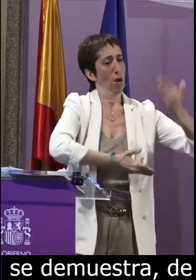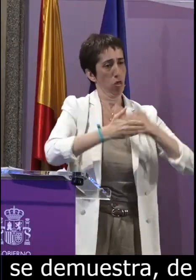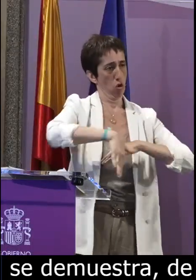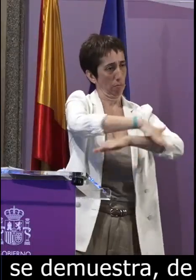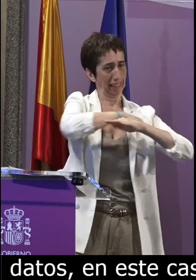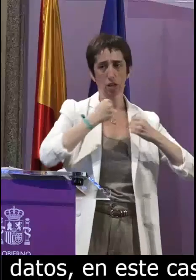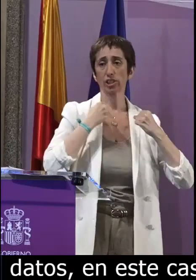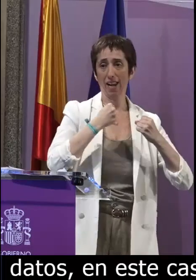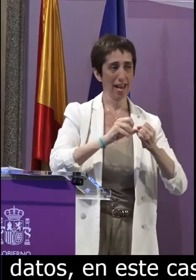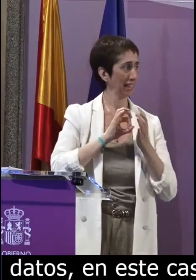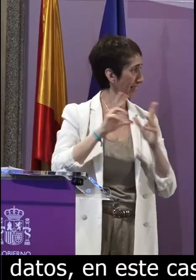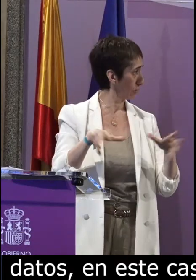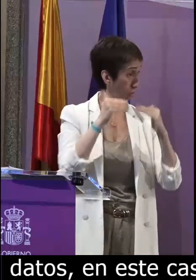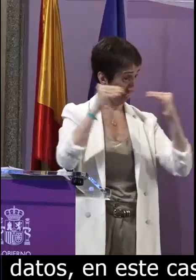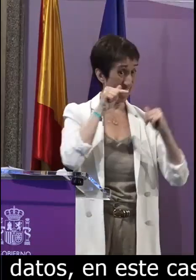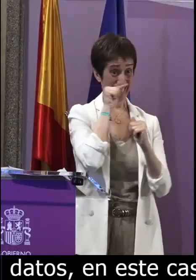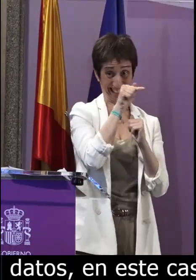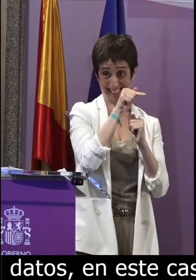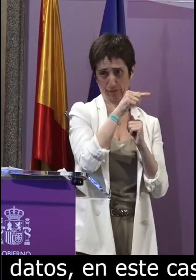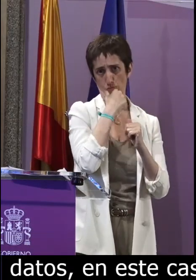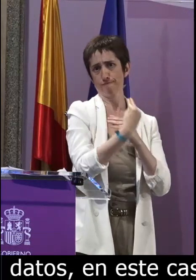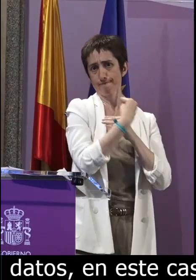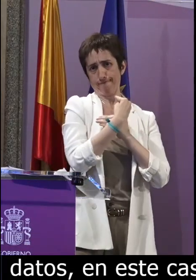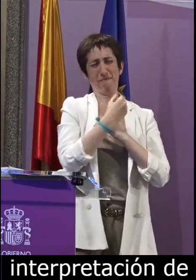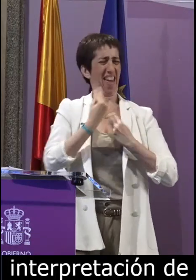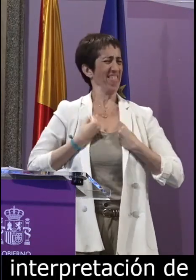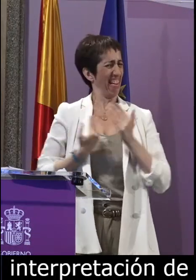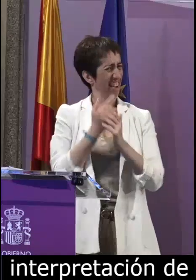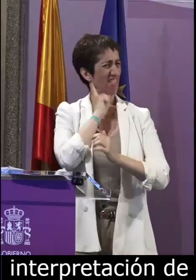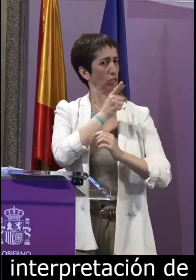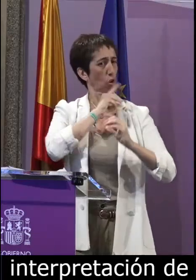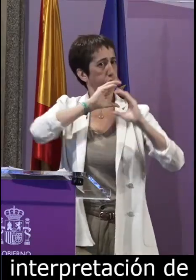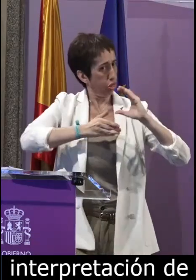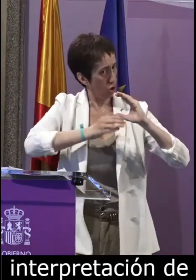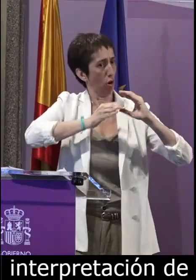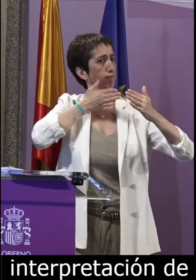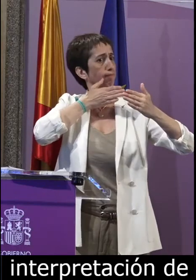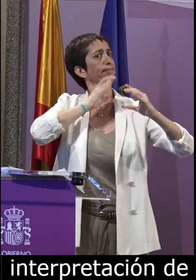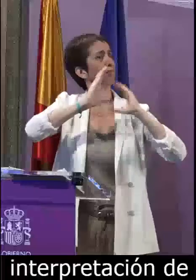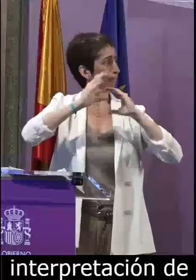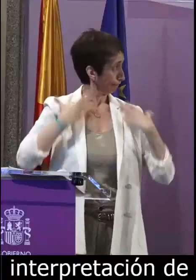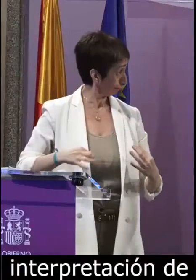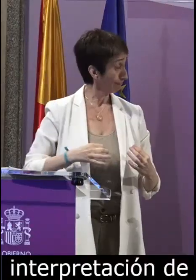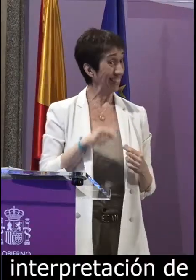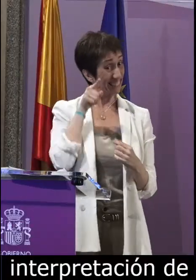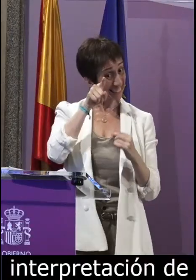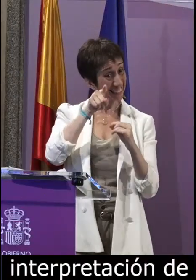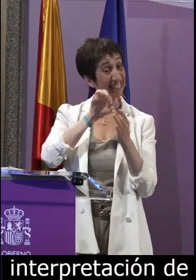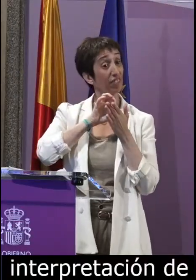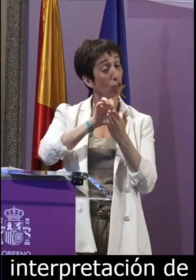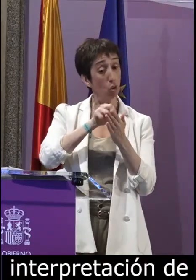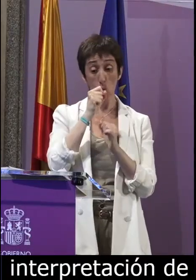visual que funciona gracias al convenio con el Ministerio de Sanidad Servicios Sociales e Igualdad para favorecer la